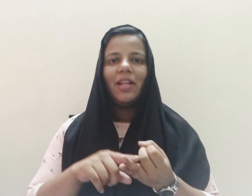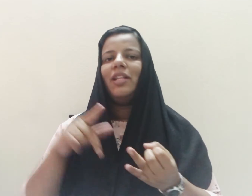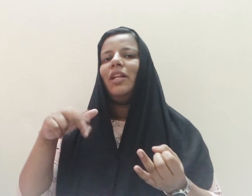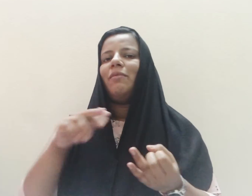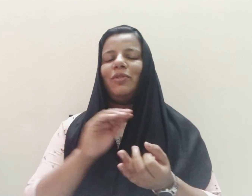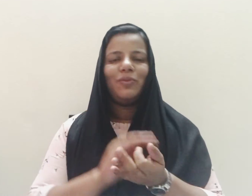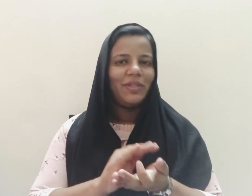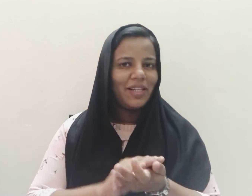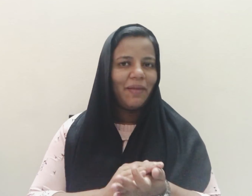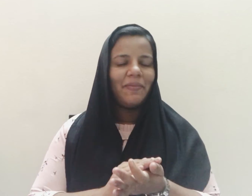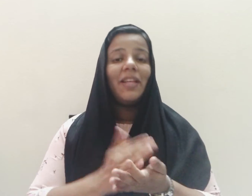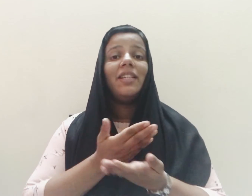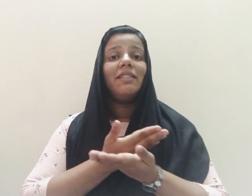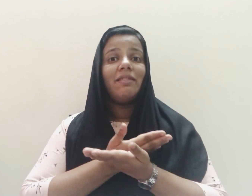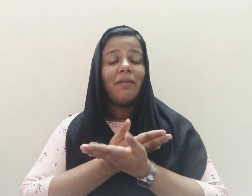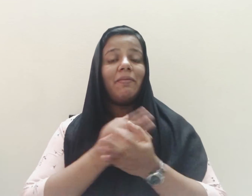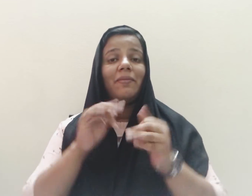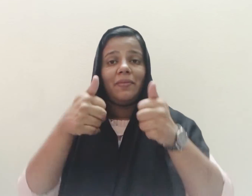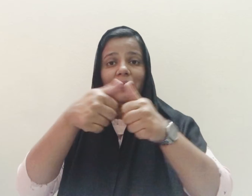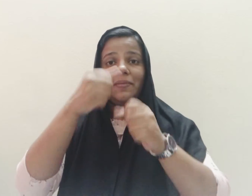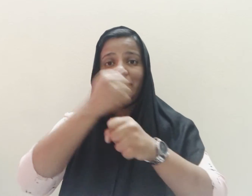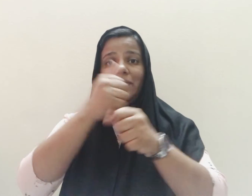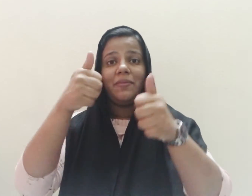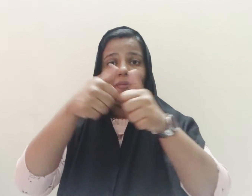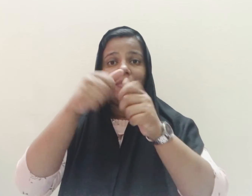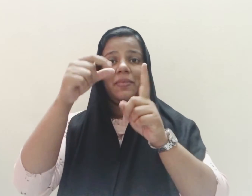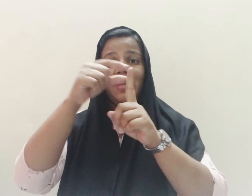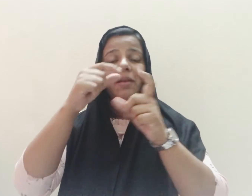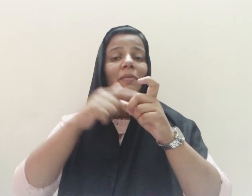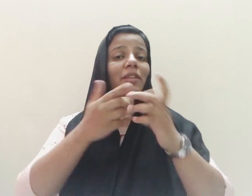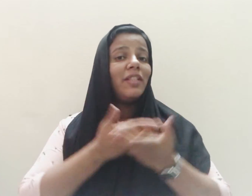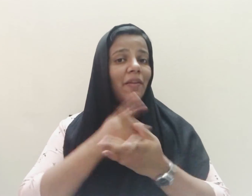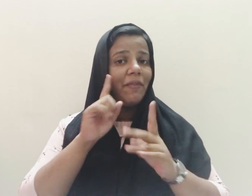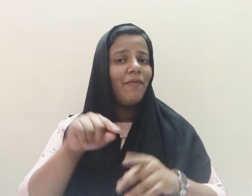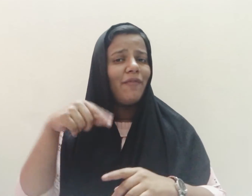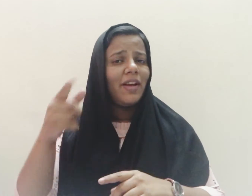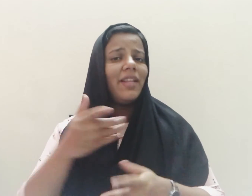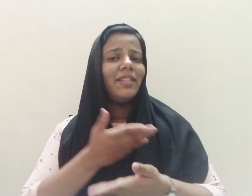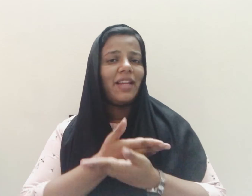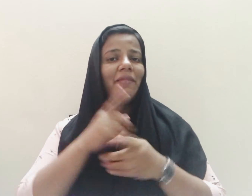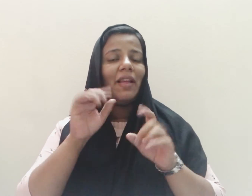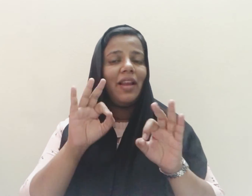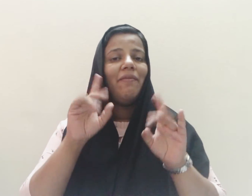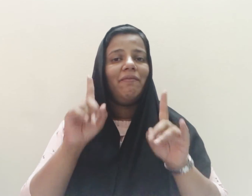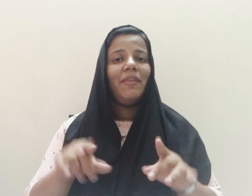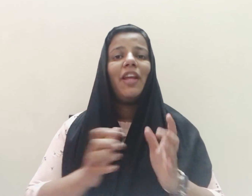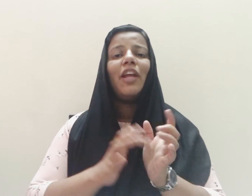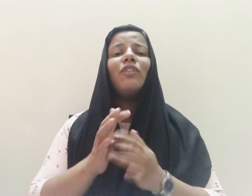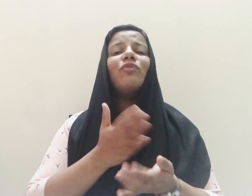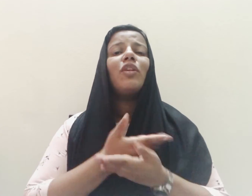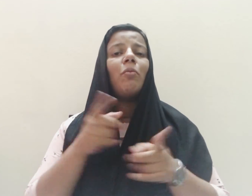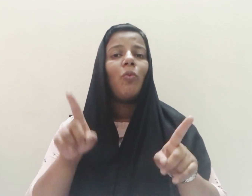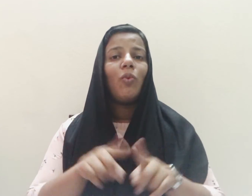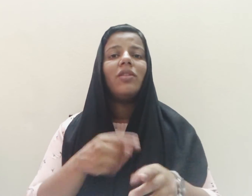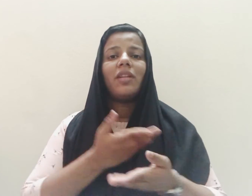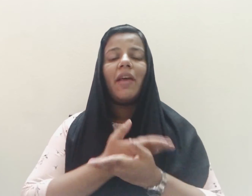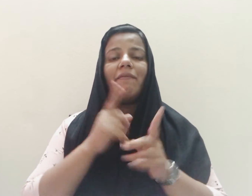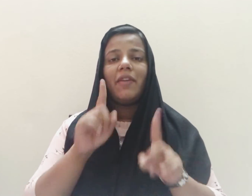നടപ്പ് ശ്രദ്ധിക്കണം, നമ്മുടെ സ്നേഹം അഗാപ്പയായിരിക്കണം. നമ്മൾ മറ്റുള്ളവരുടെ സ്നേഹത്തെക്കുറിച്ചാണ് പറയുന്നത് കേട്ടു, കർത്താവ് നമ്മളെ സ്നേഹിച്ചതുപോലെ സ്നേഹിക്കണം. വിശ്വാസം,